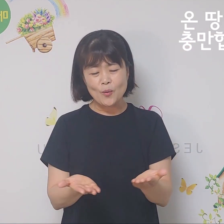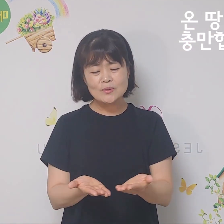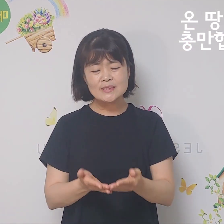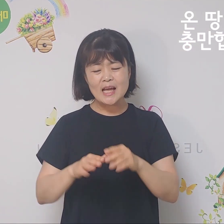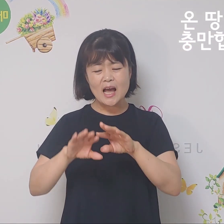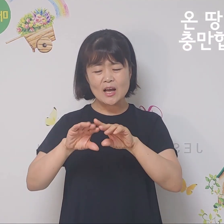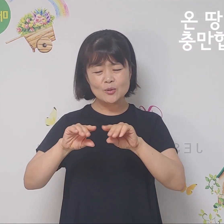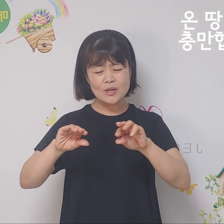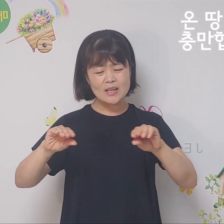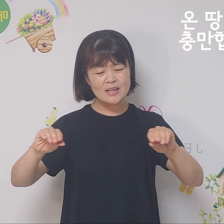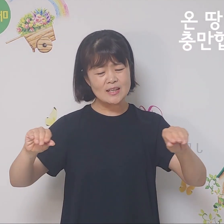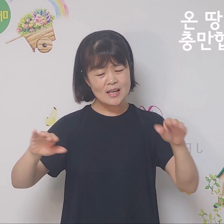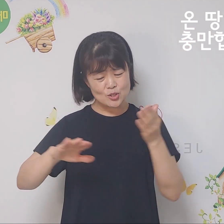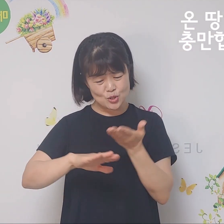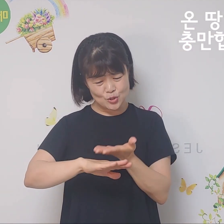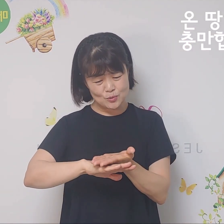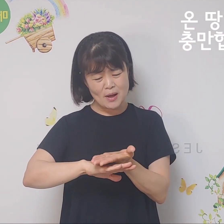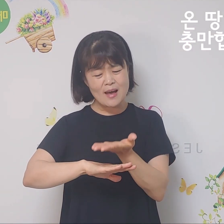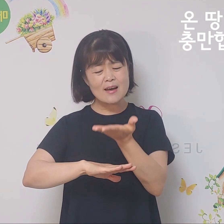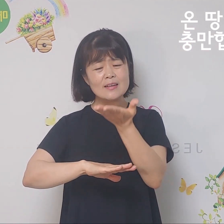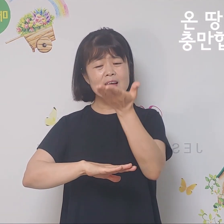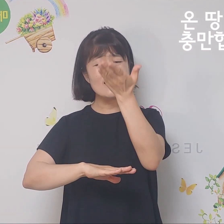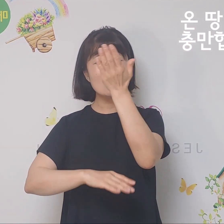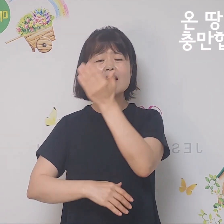온 땅 위에